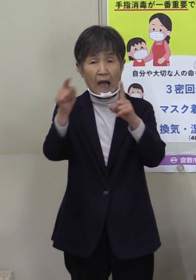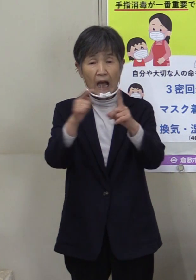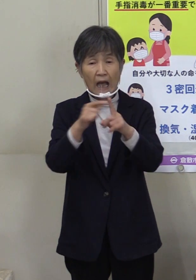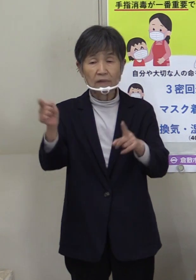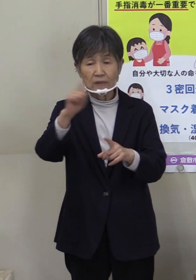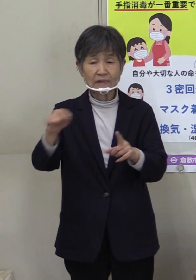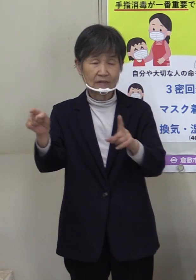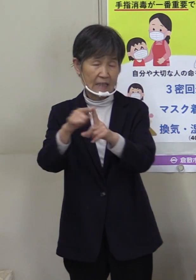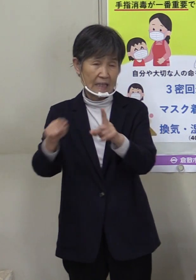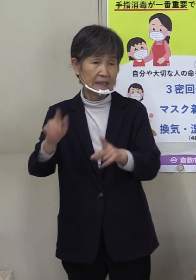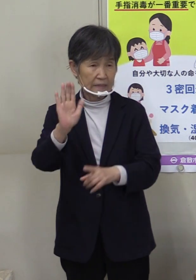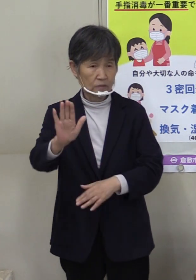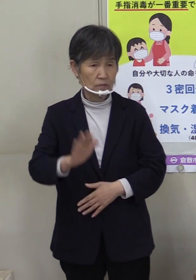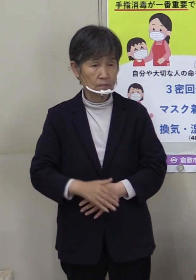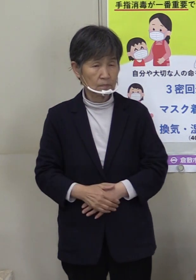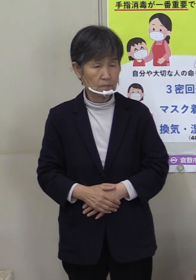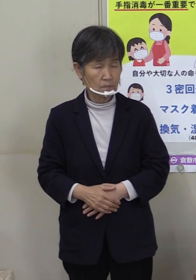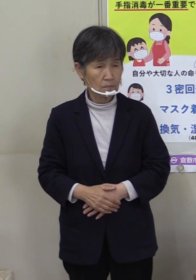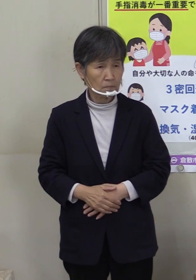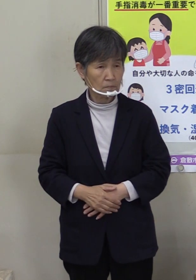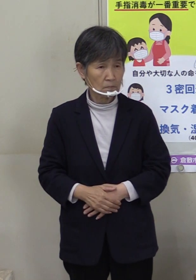たびたびすみません、